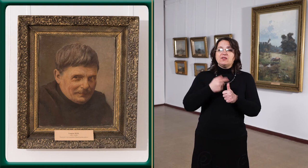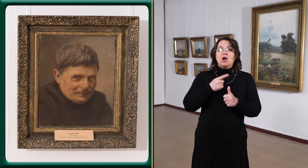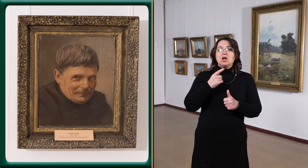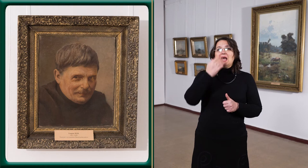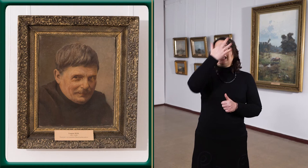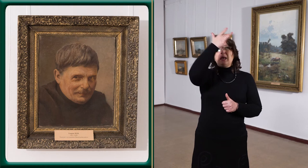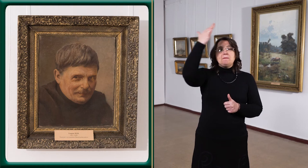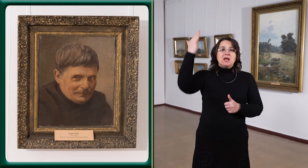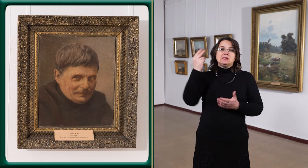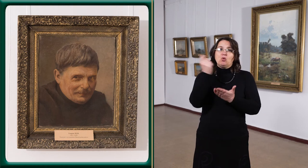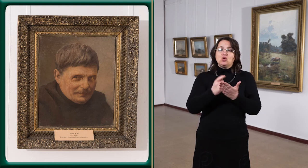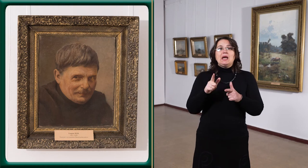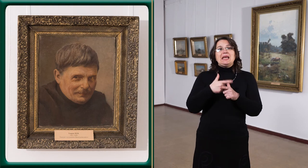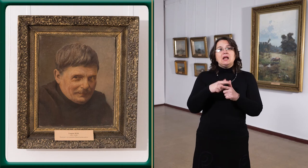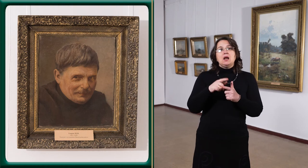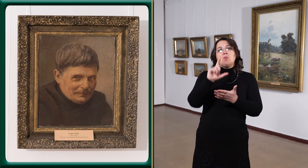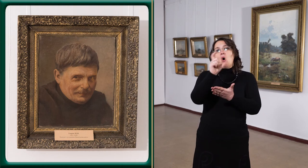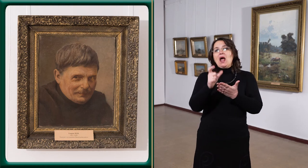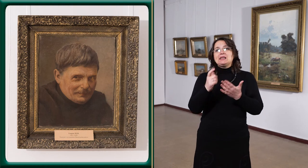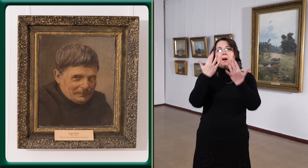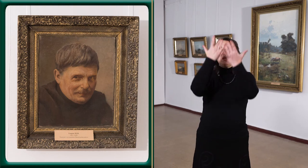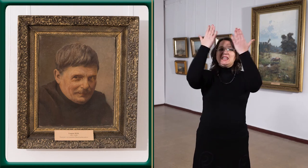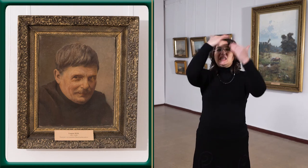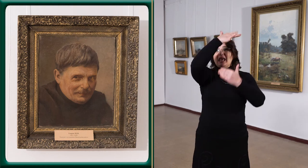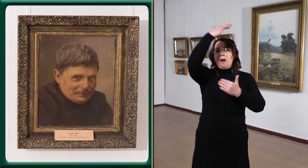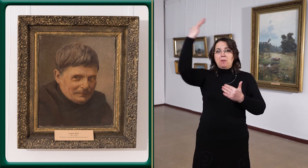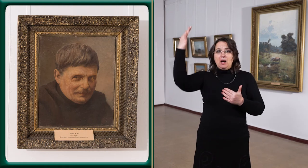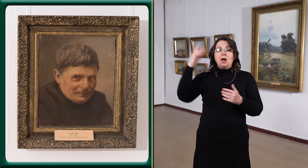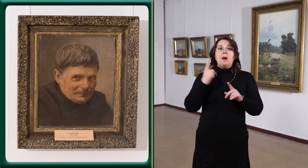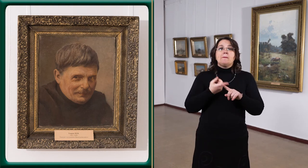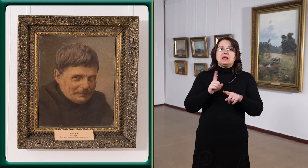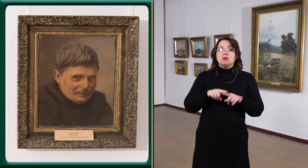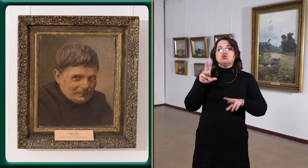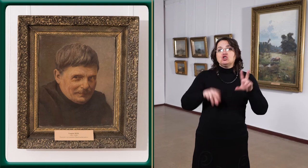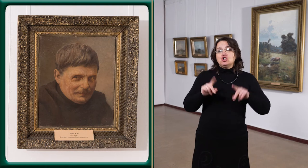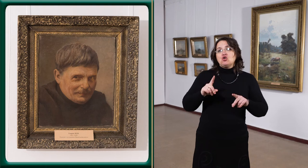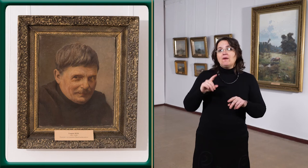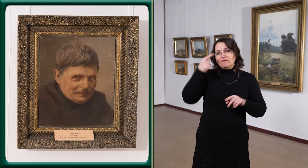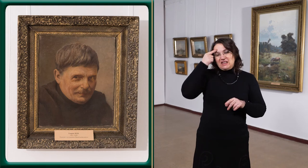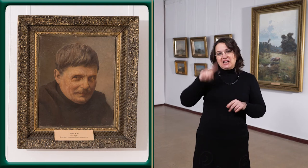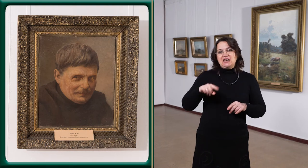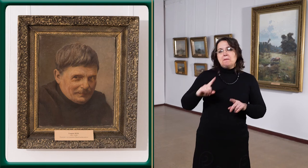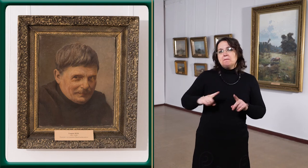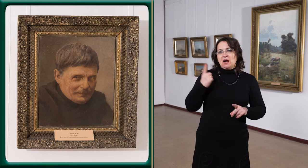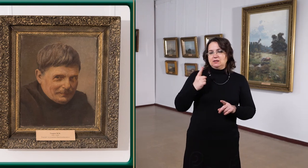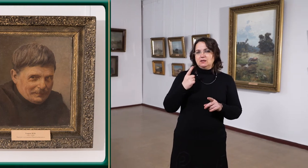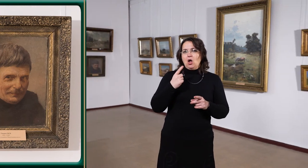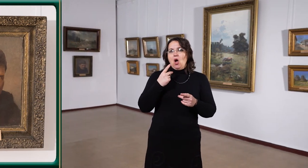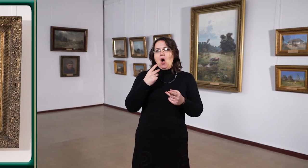небесным художником или поэтом неба, потому что считается, что, владея мастерски различными оттенками